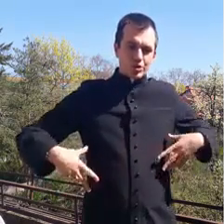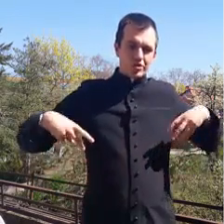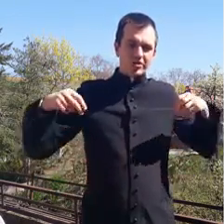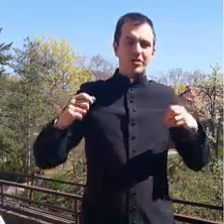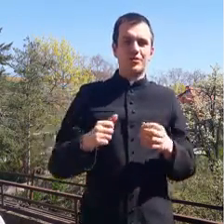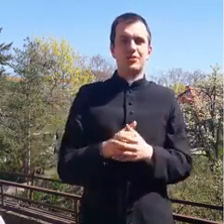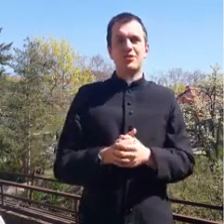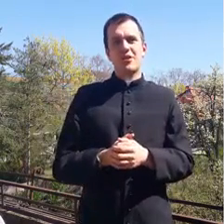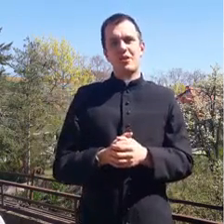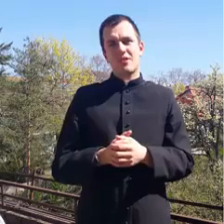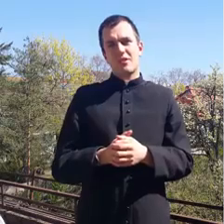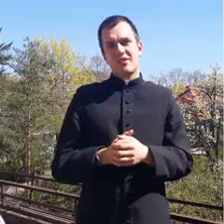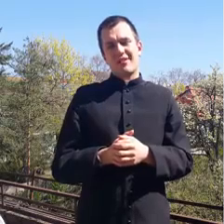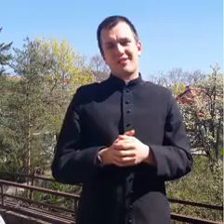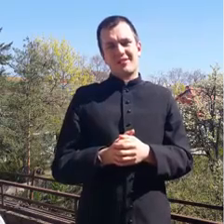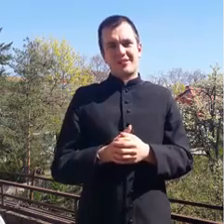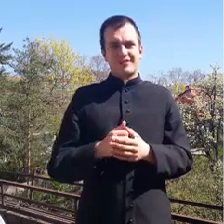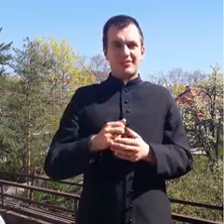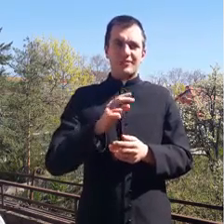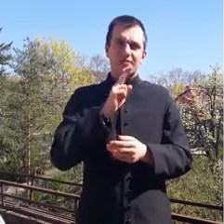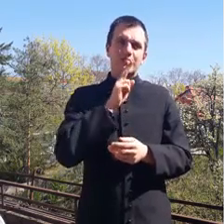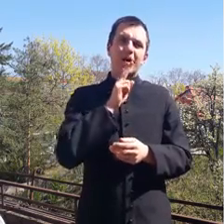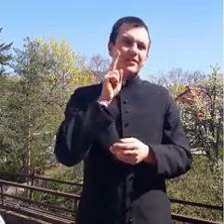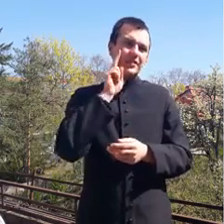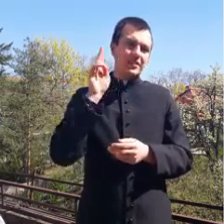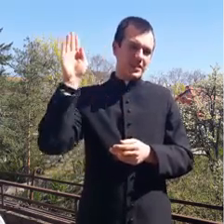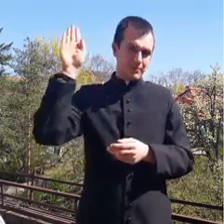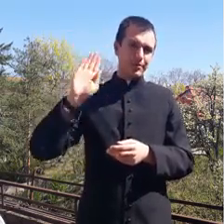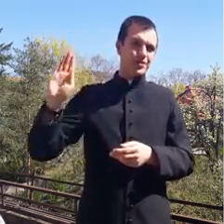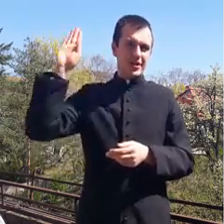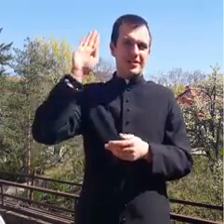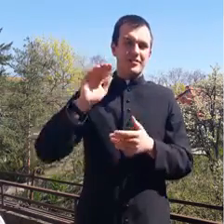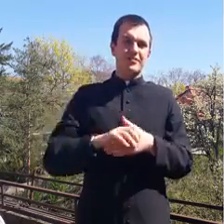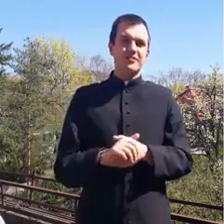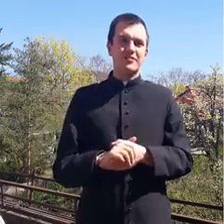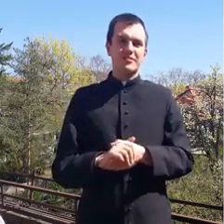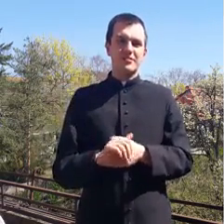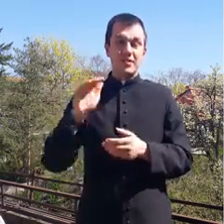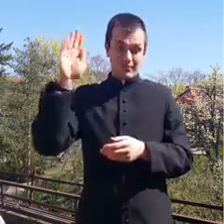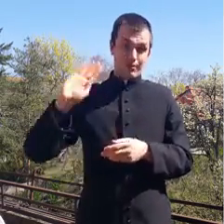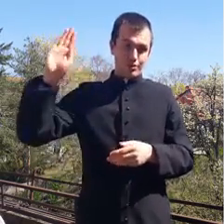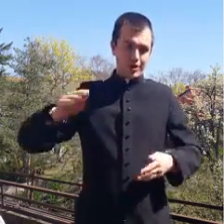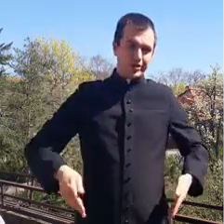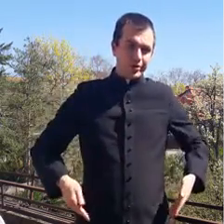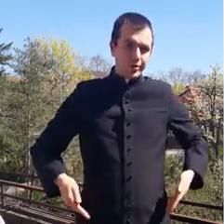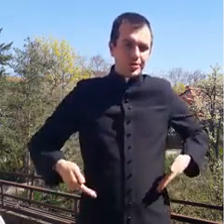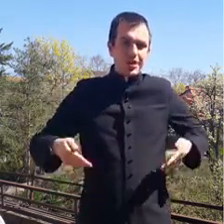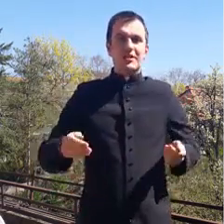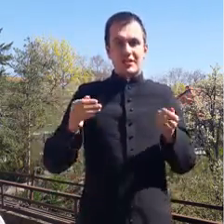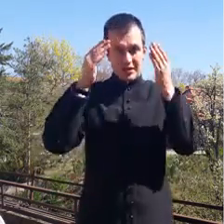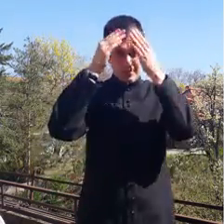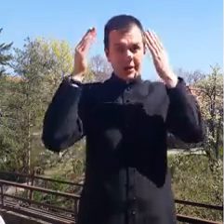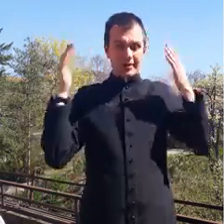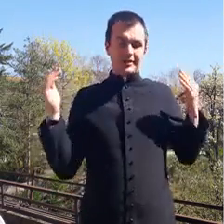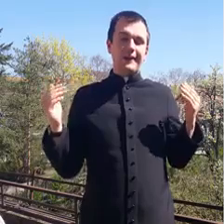uroczystość jej matki bożej bożej rodzicielki bardziej